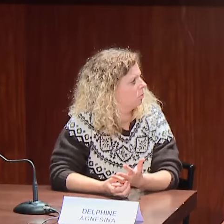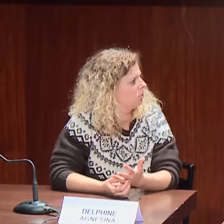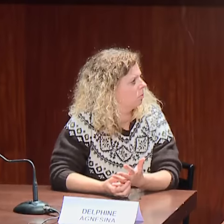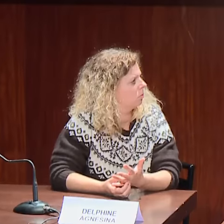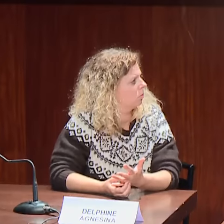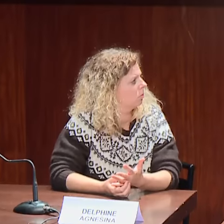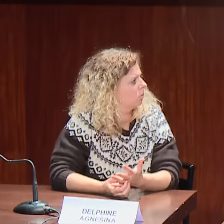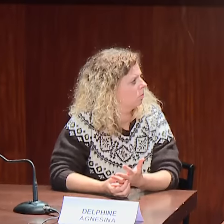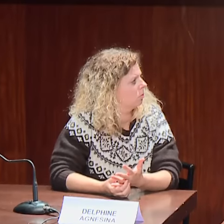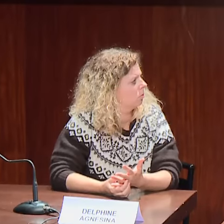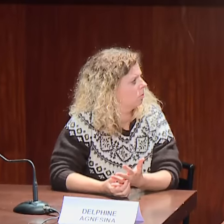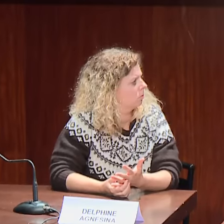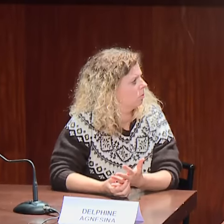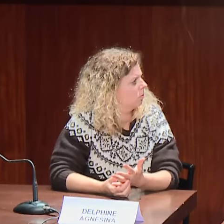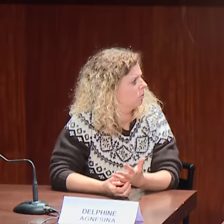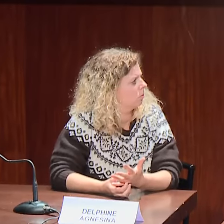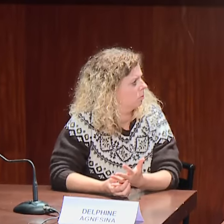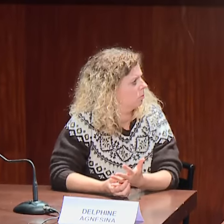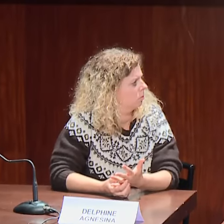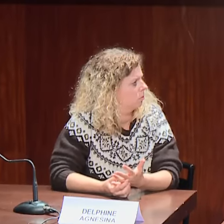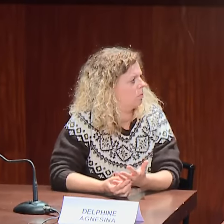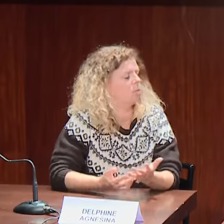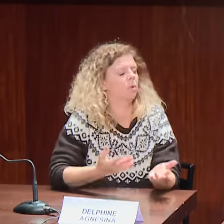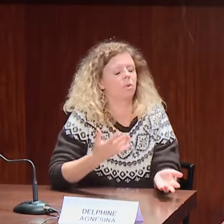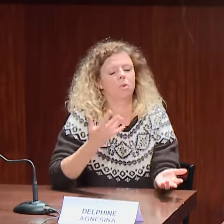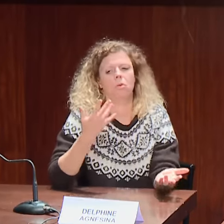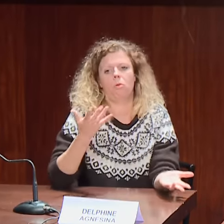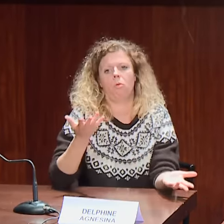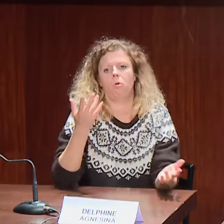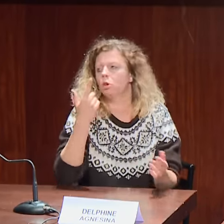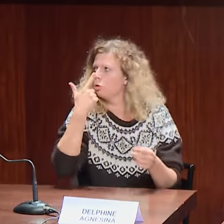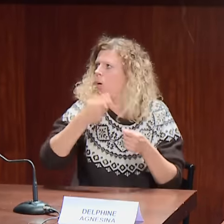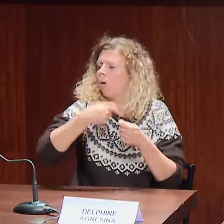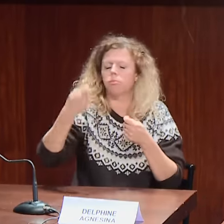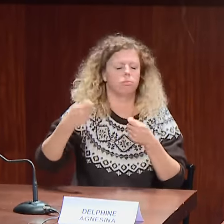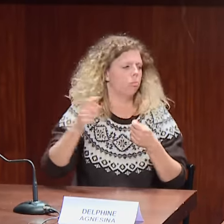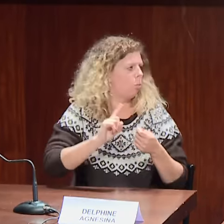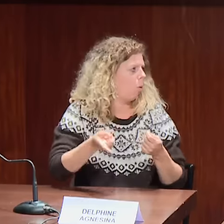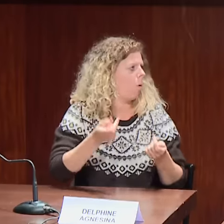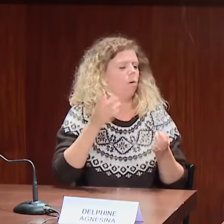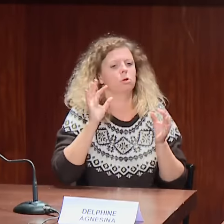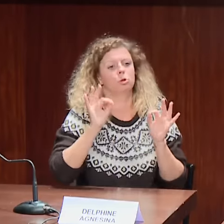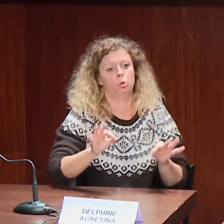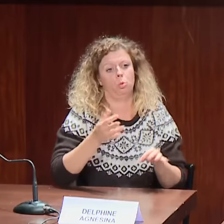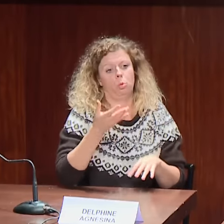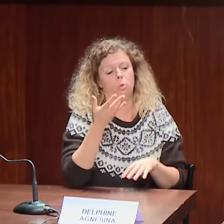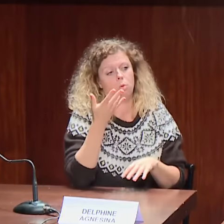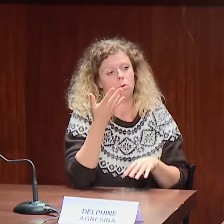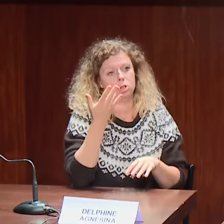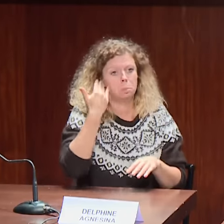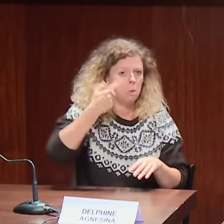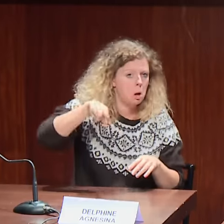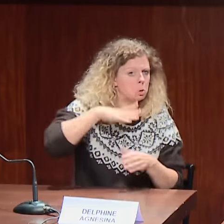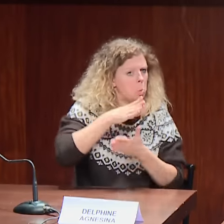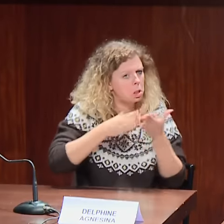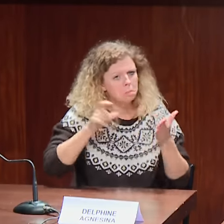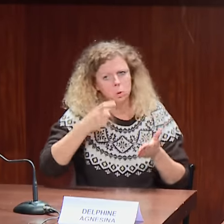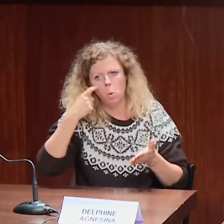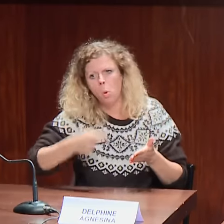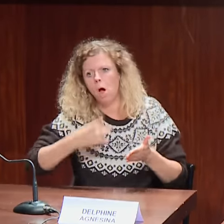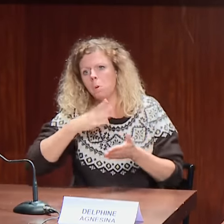que les entendants puissent nous suivre. On veut vraiment qu'il y ait un pont complet entre sourds et entendants. Alors, sans